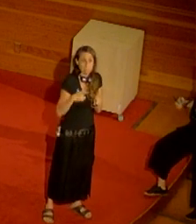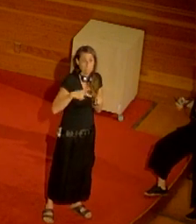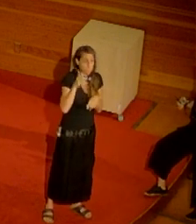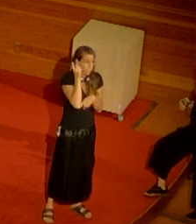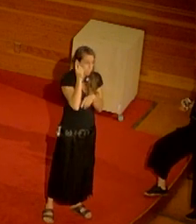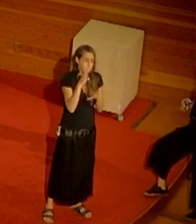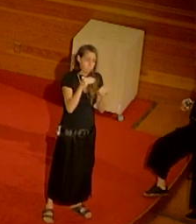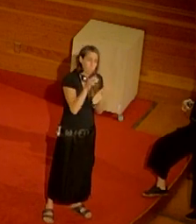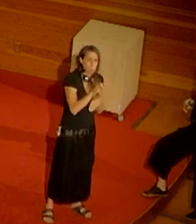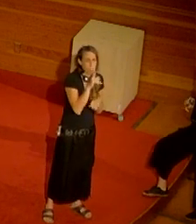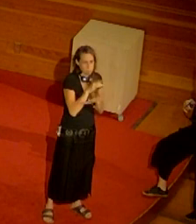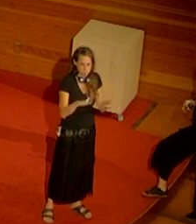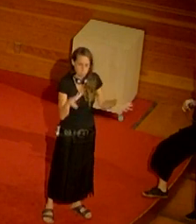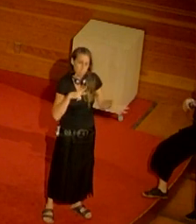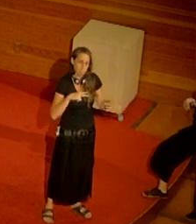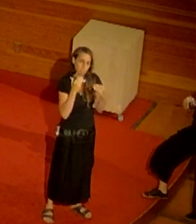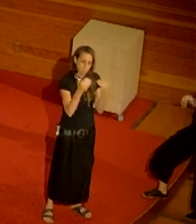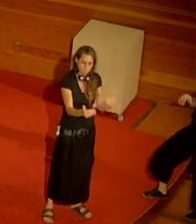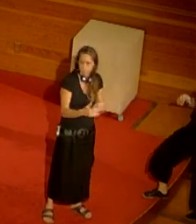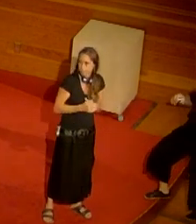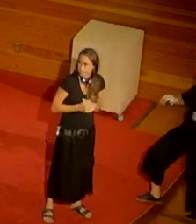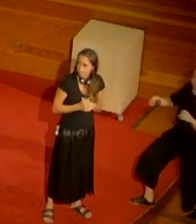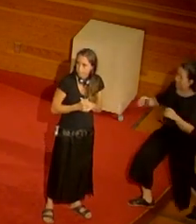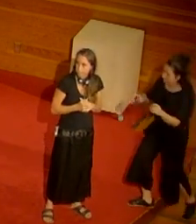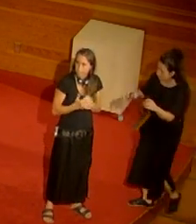Apagar los teléfonos móviles cargados con muchas gracias